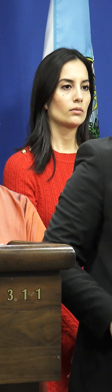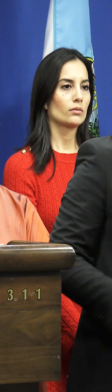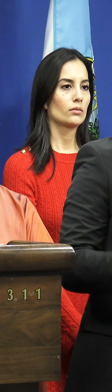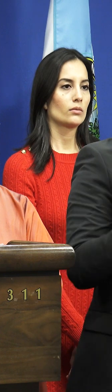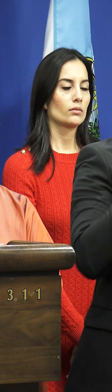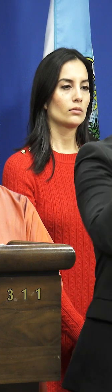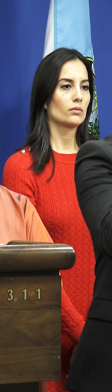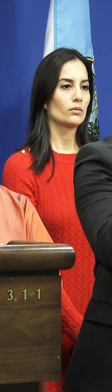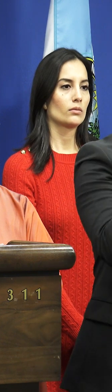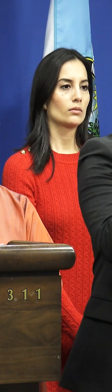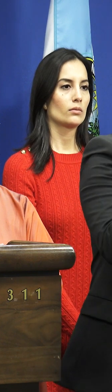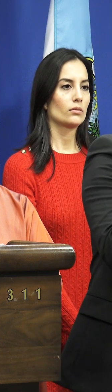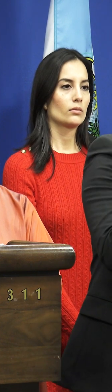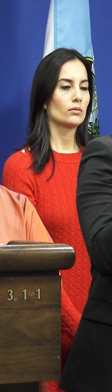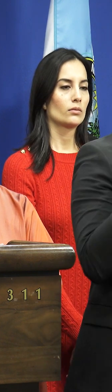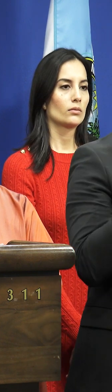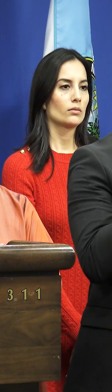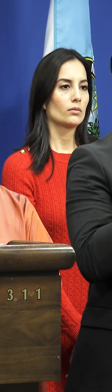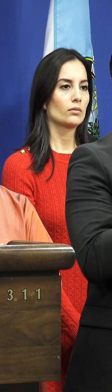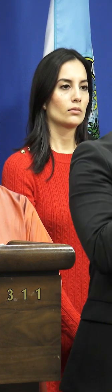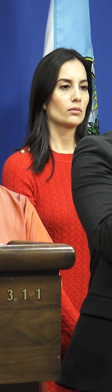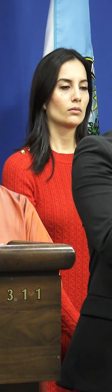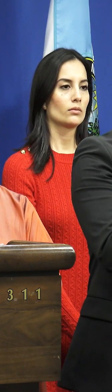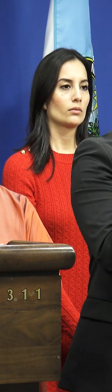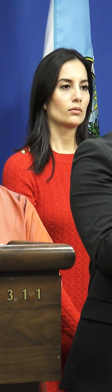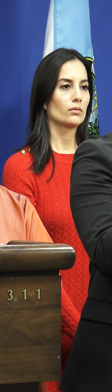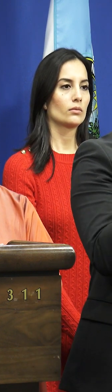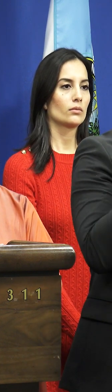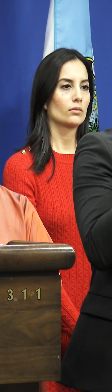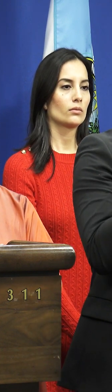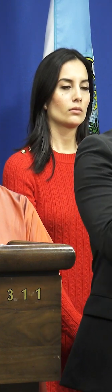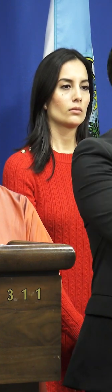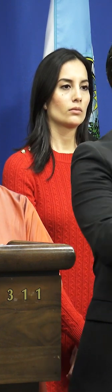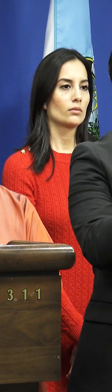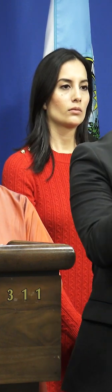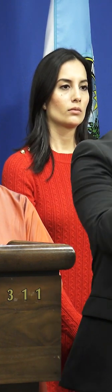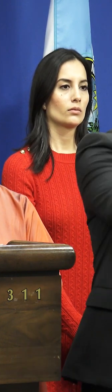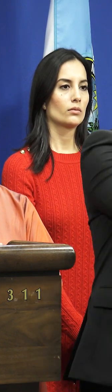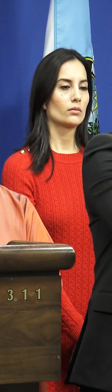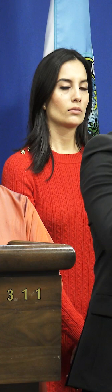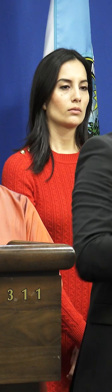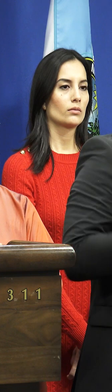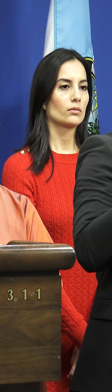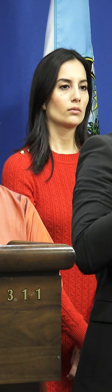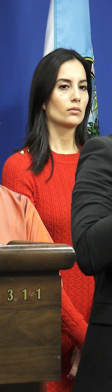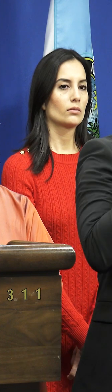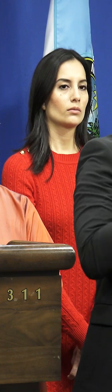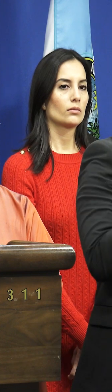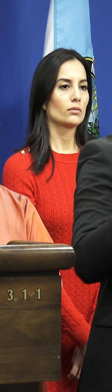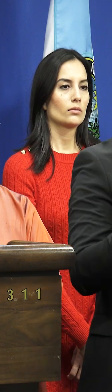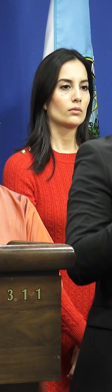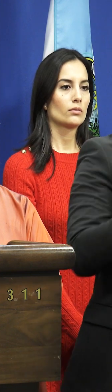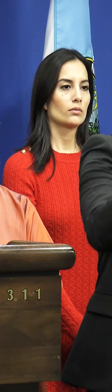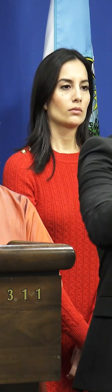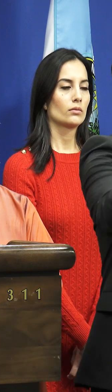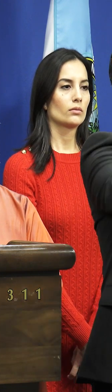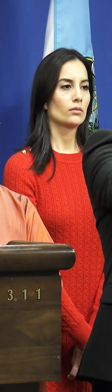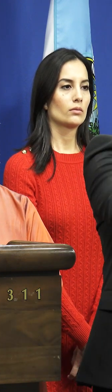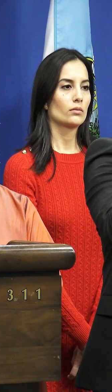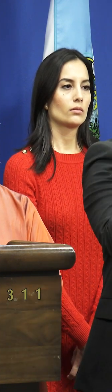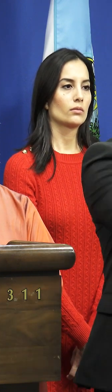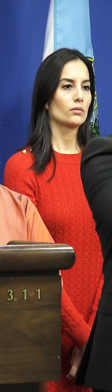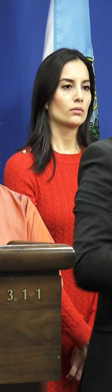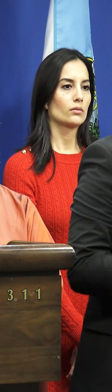los expertos mencionaron. Yo lo que le diría a todos ustedes, en particular mis vecinos en la ciudad del Doral, los que viven y trabajan